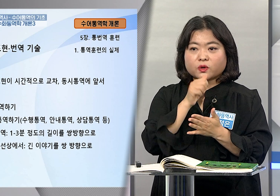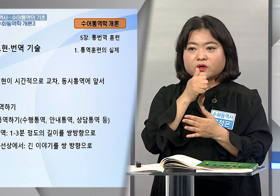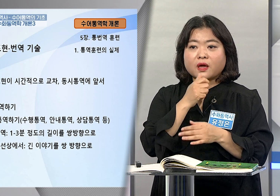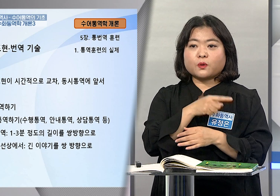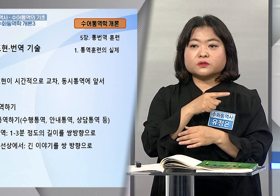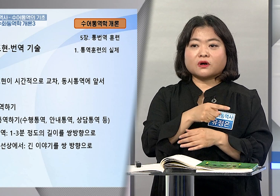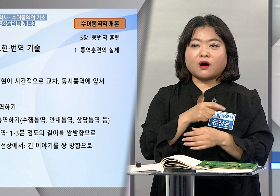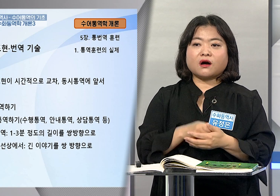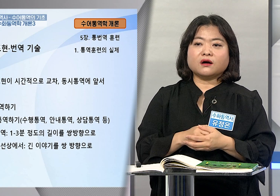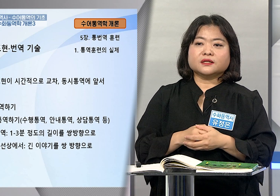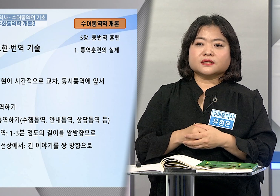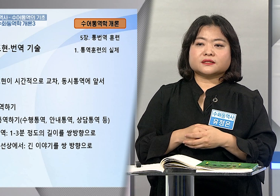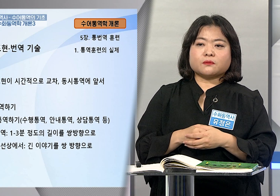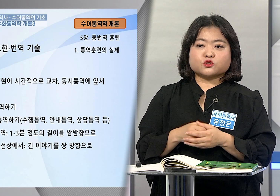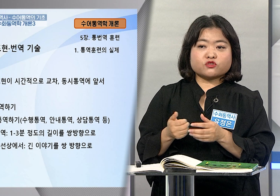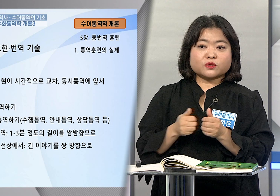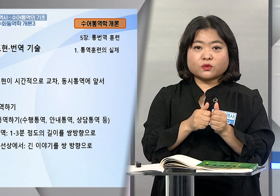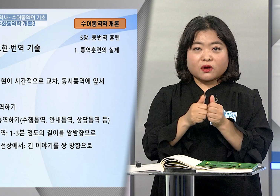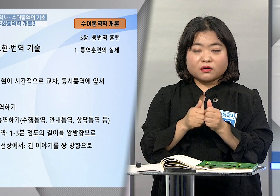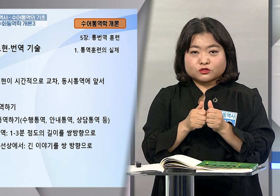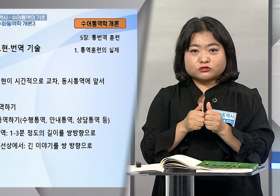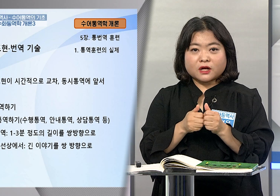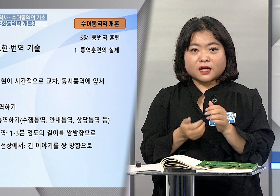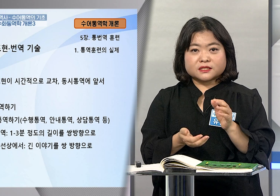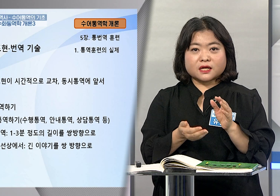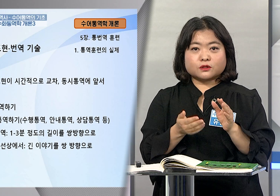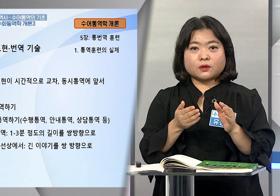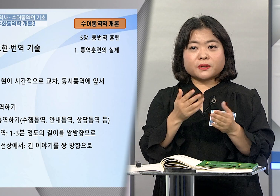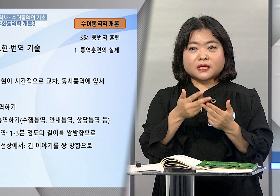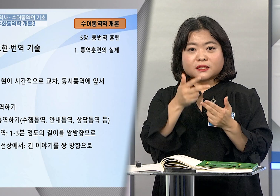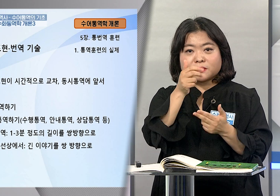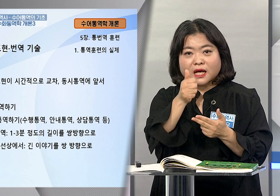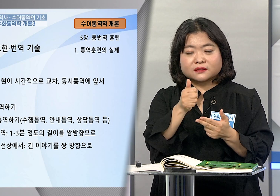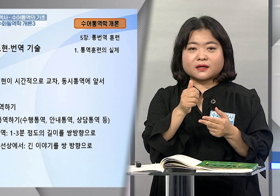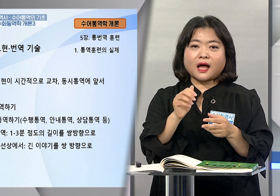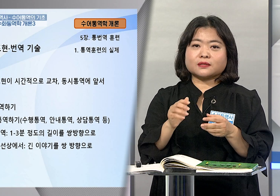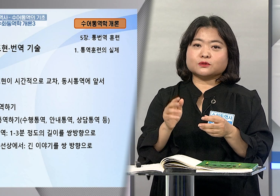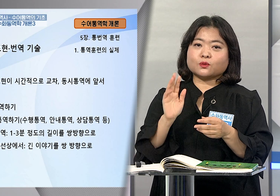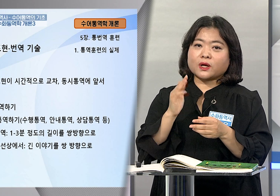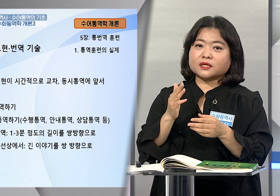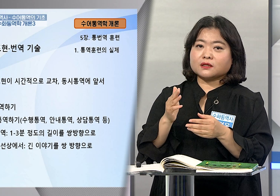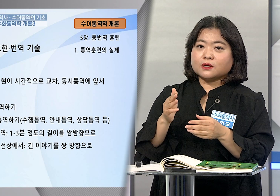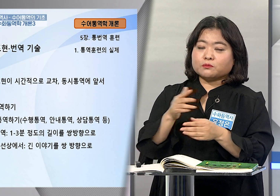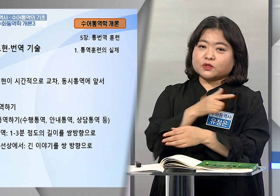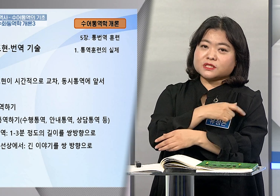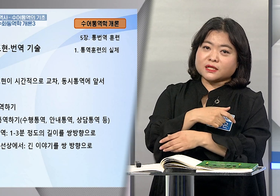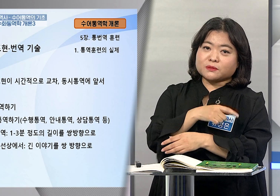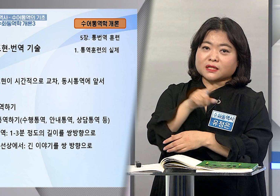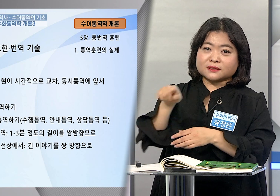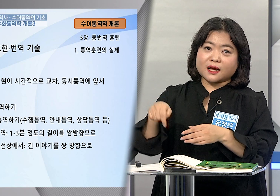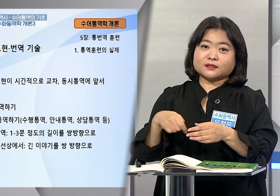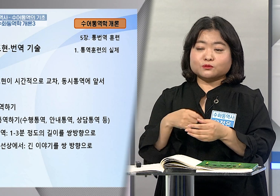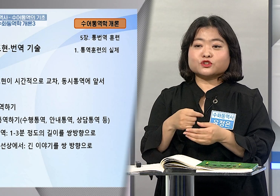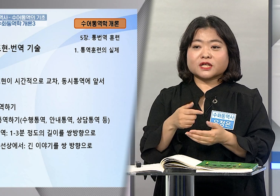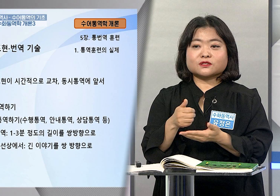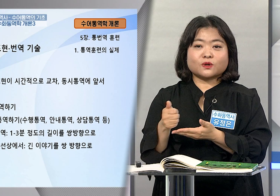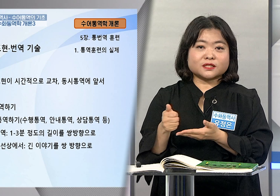통역을 해보는 거. 그다음에 수행 통역, 누군가 이제 협회장님이라든가 아니면 농아인 뭐 이사님이라든가 이런 분들이 계시고요.